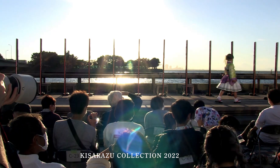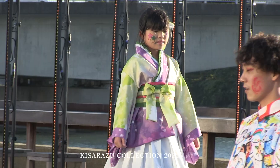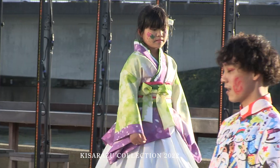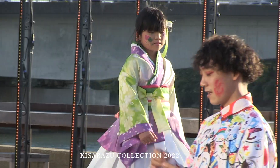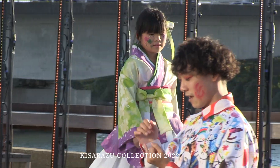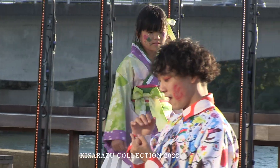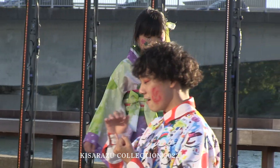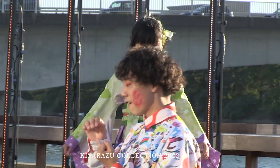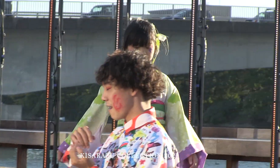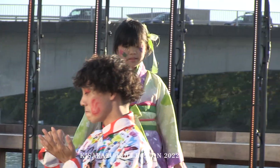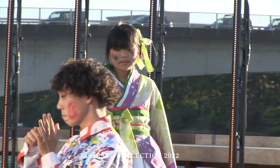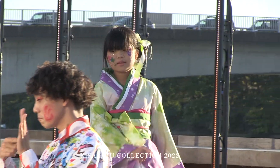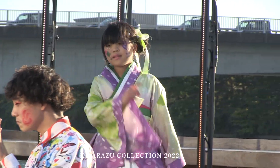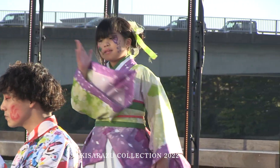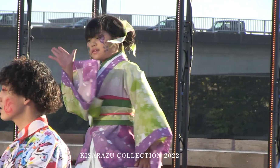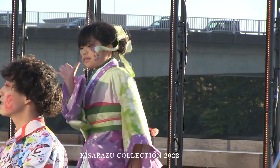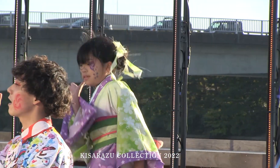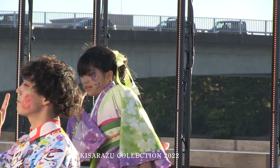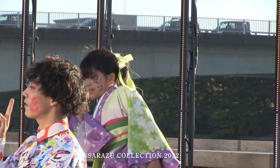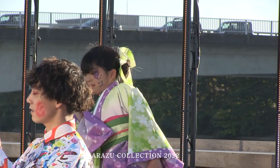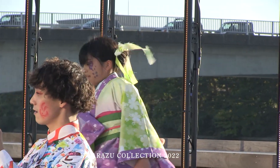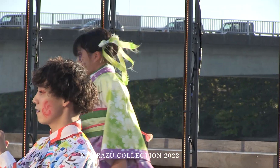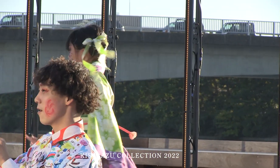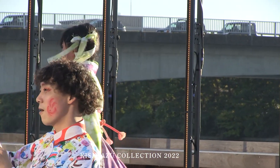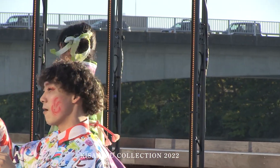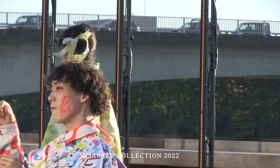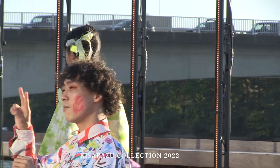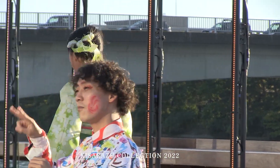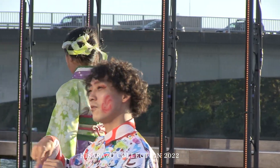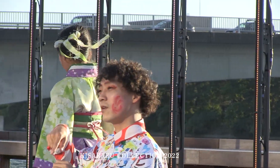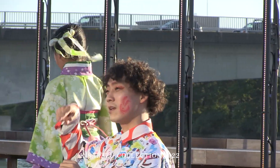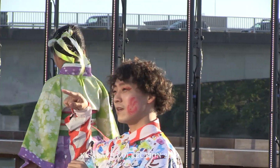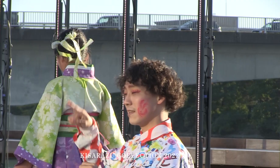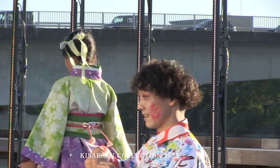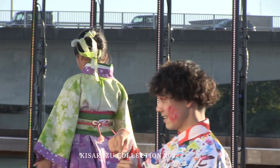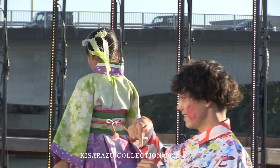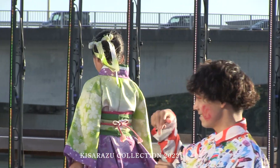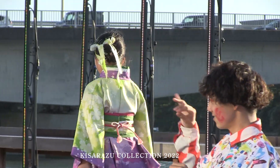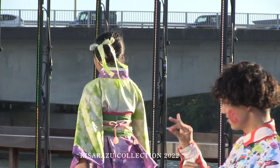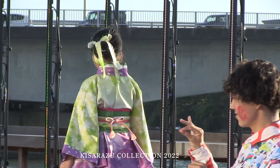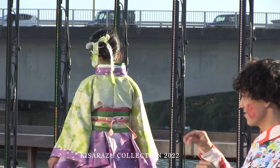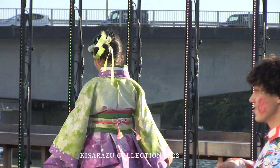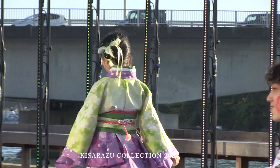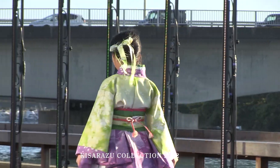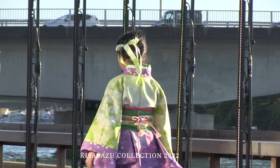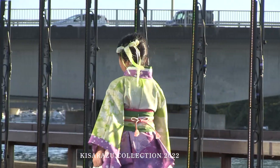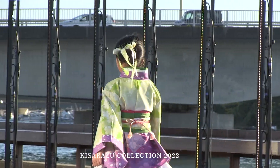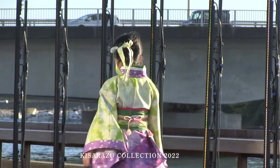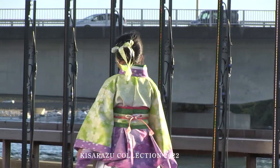しさが出るようプリーツスカートの形にしたりというところなどを工夫しました。